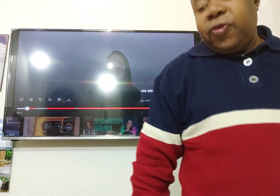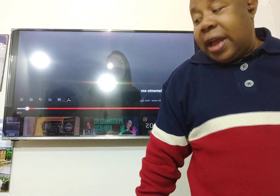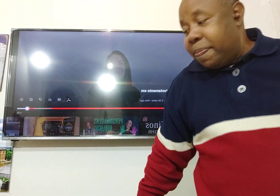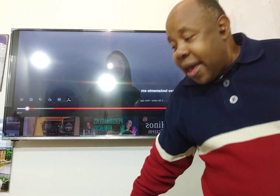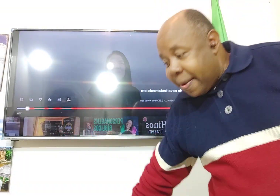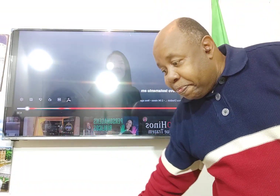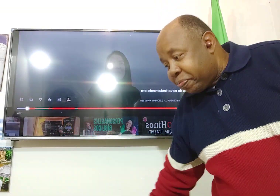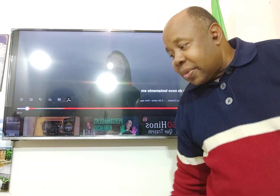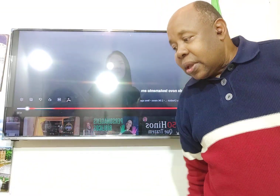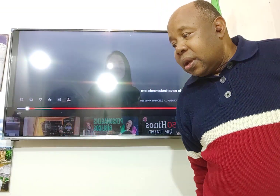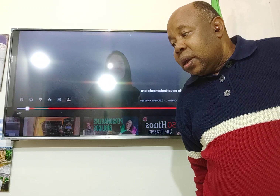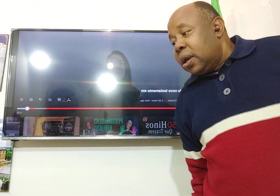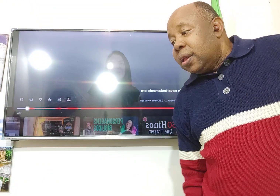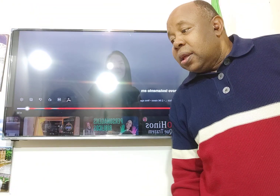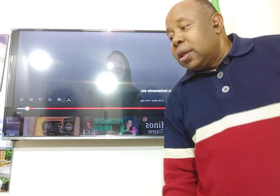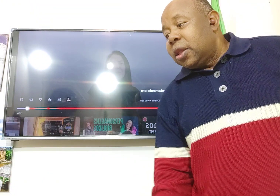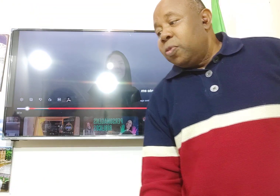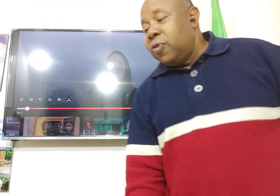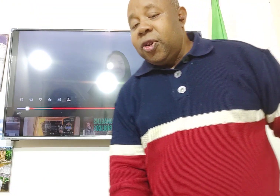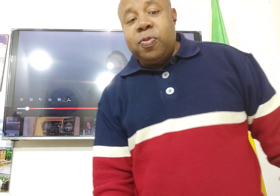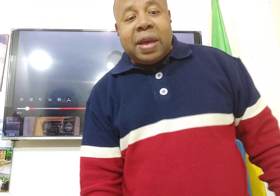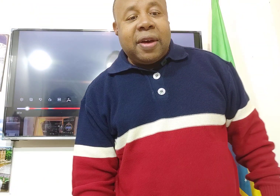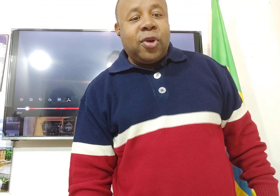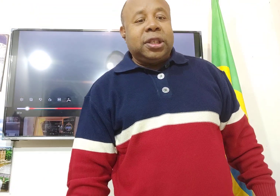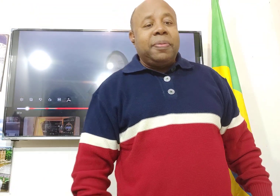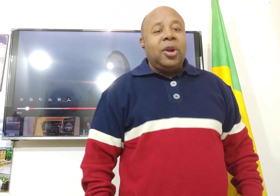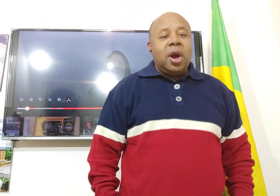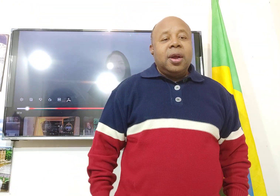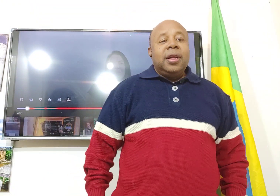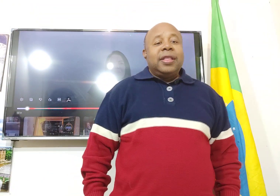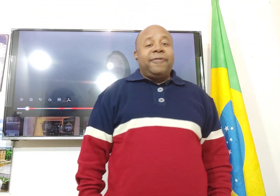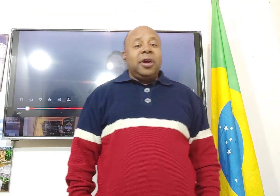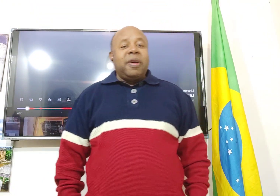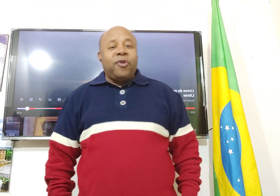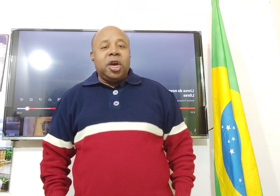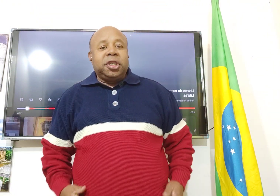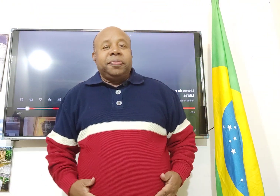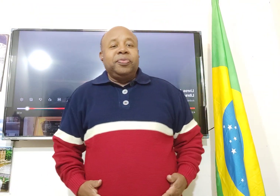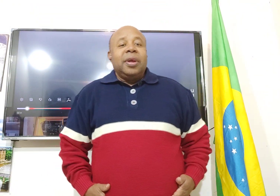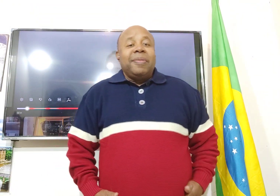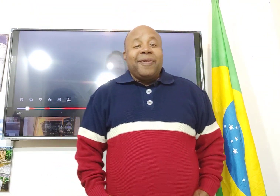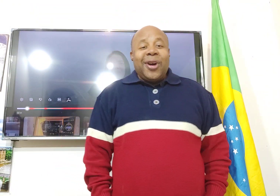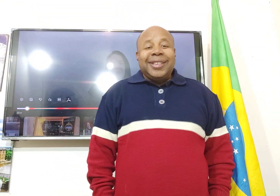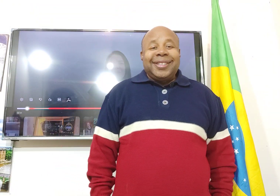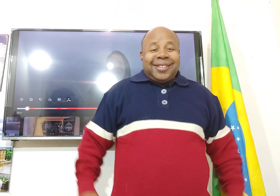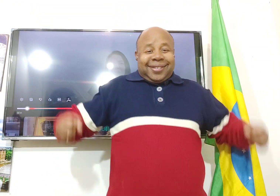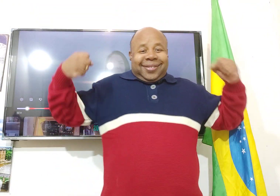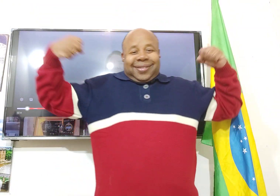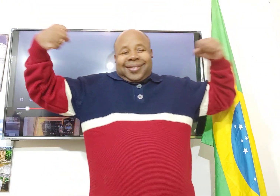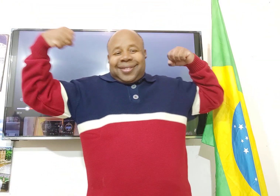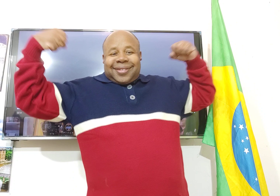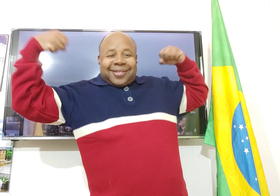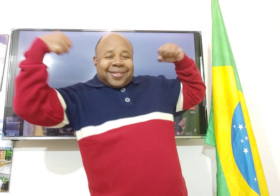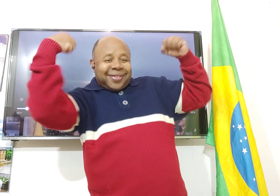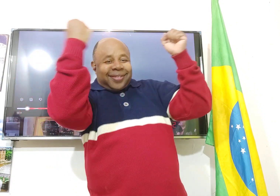ficar em pé. Estão me ouvindo bem? Minha voz está melhor? Está firme, é forte? Minha voz?